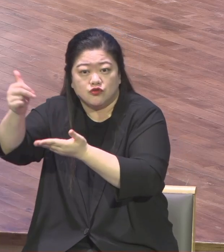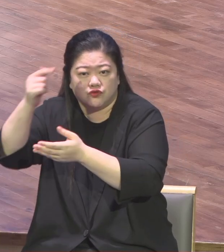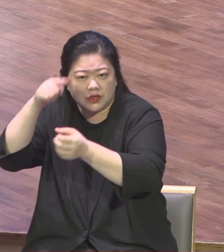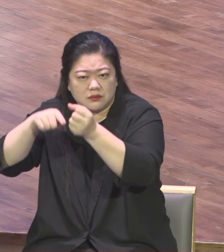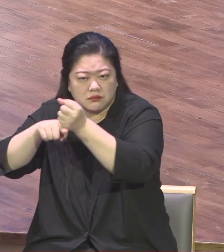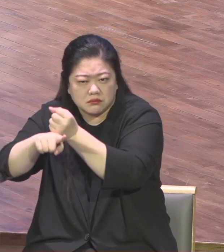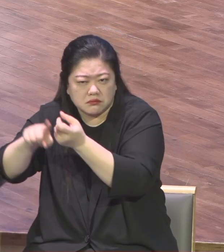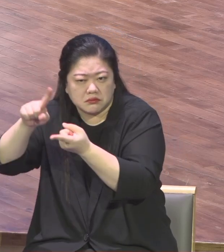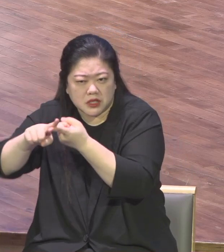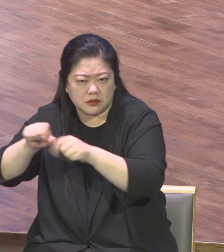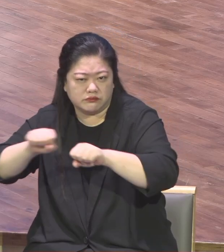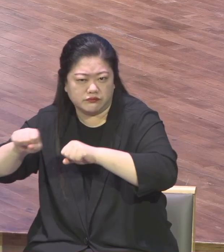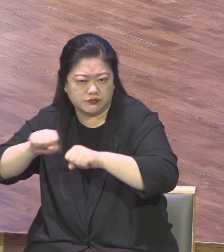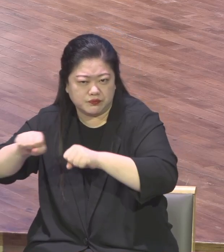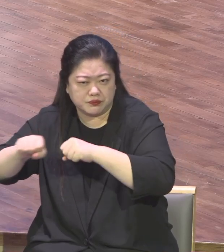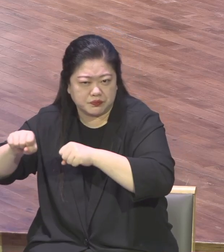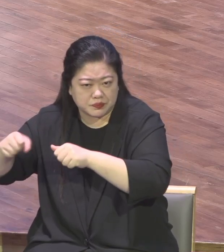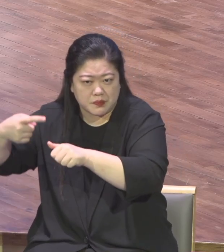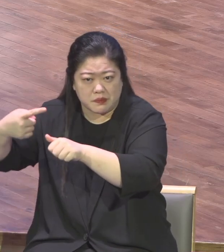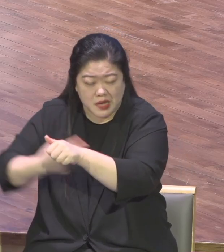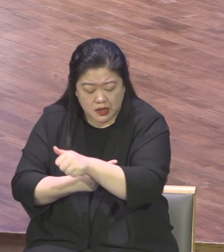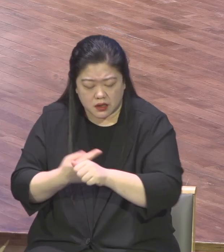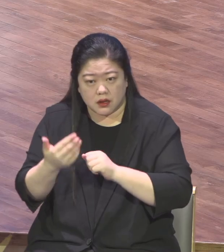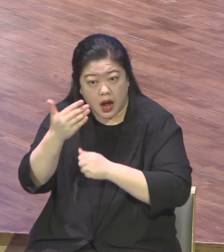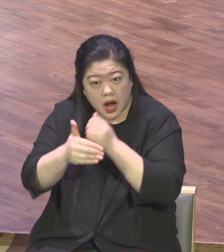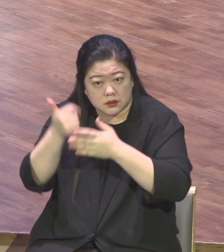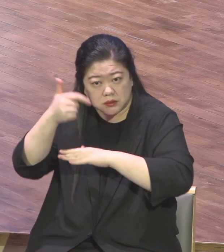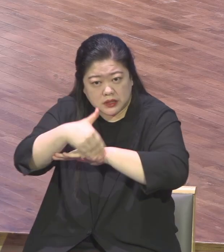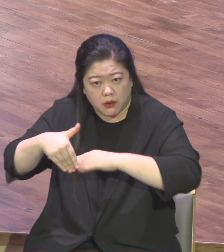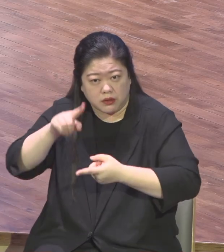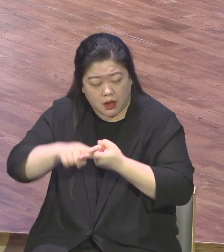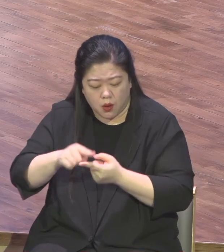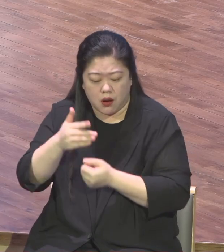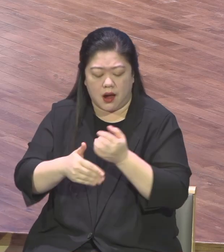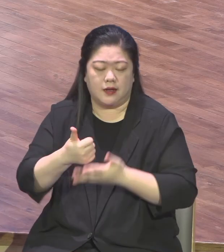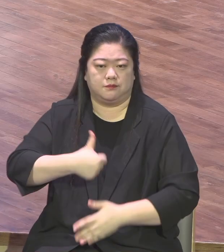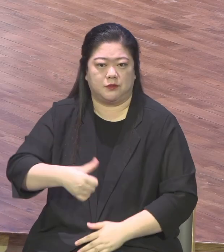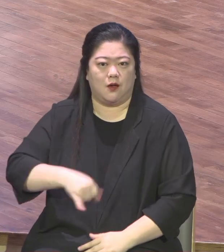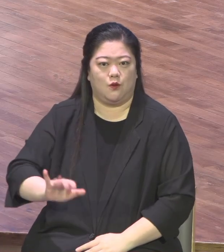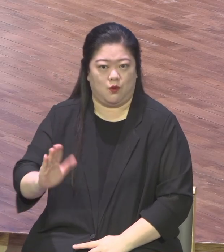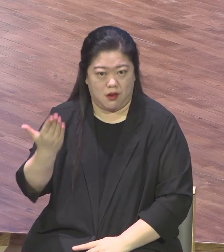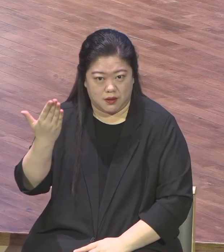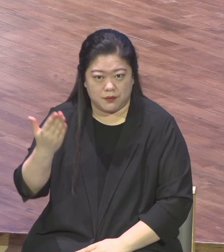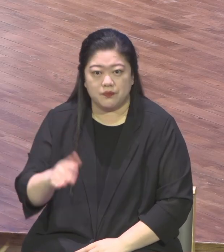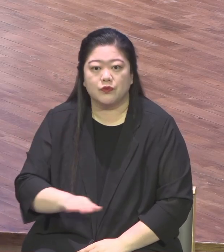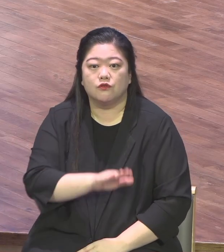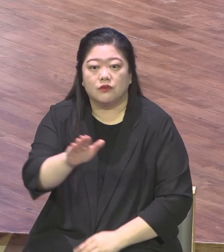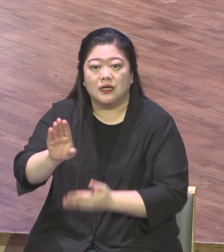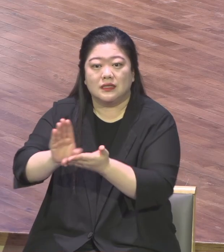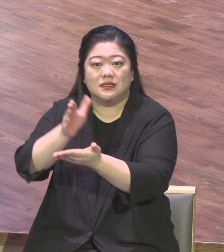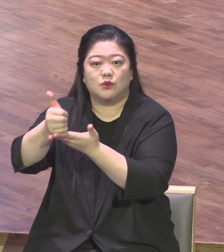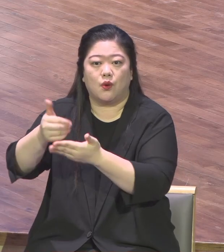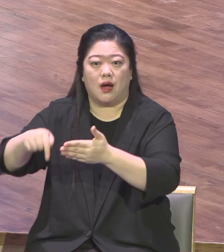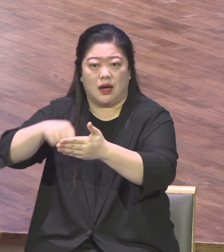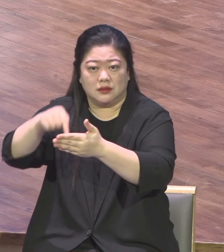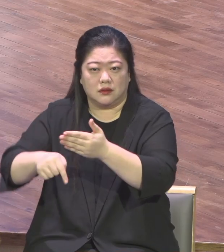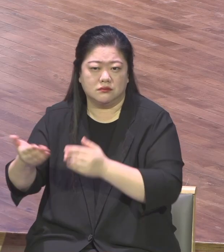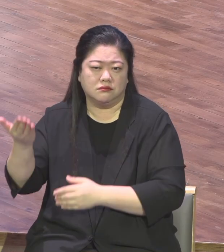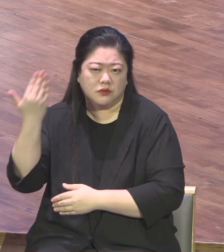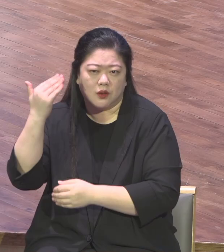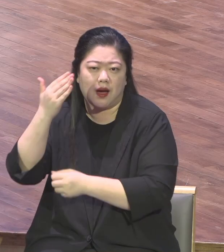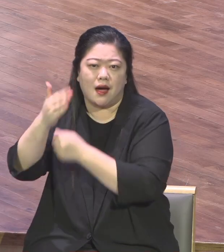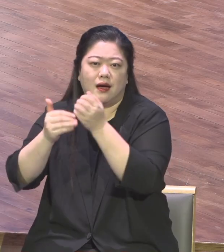일하시는 이의 계획을 따라 우리가 예정을 입어 그 안에서 기업이 되었으니 이는 우리가 그리스도 안에서 전부터 바라던 그의